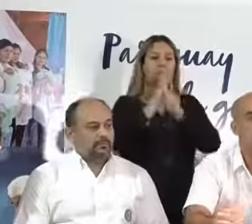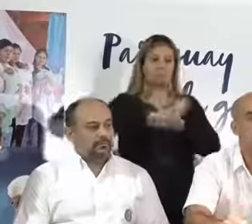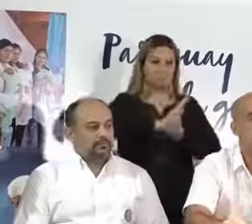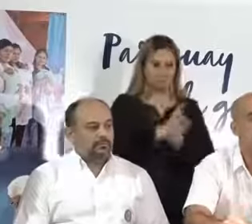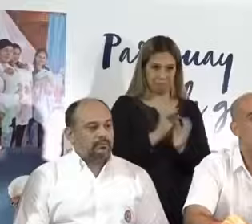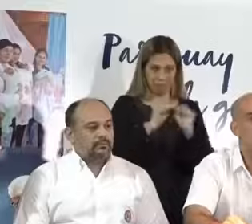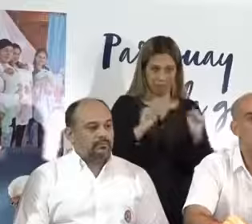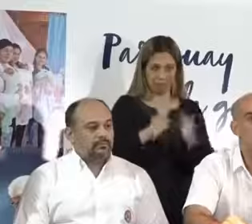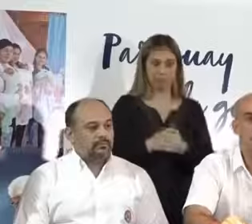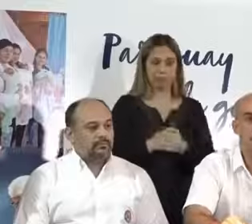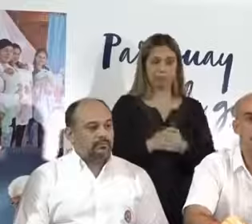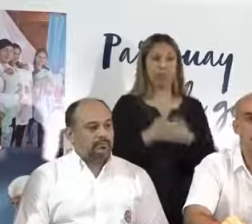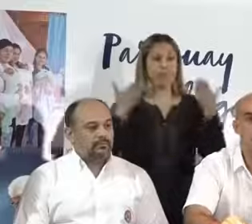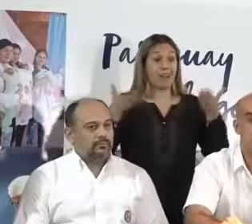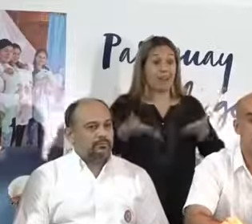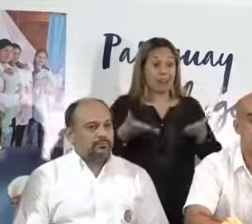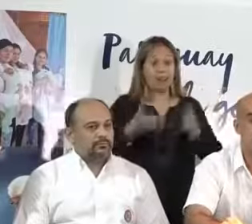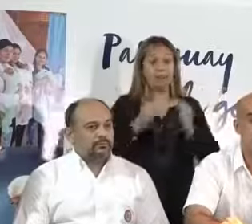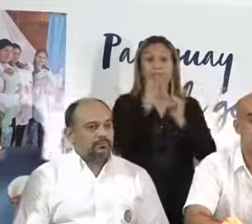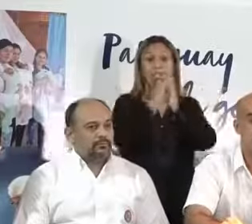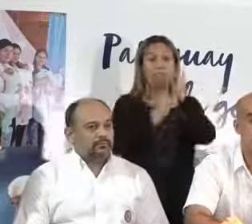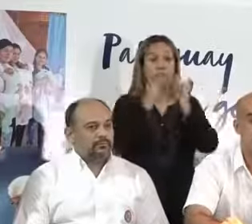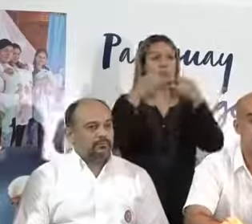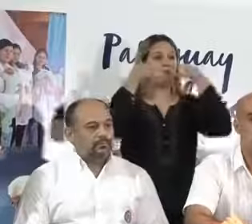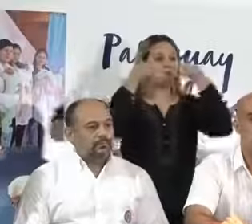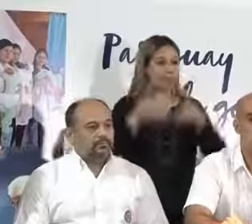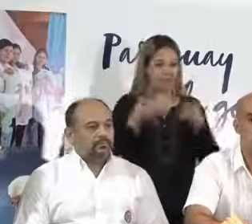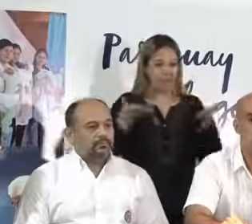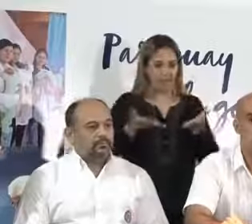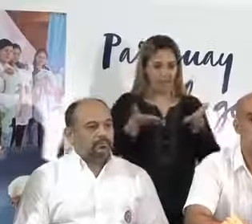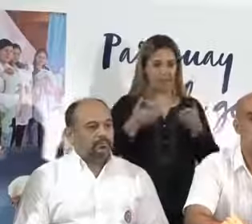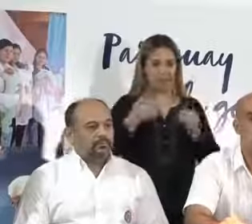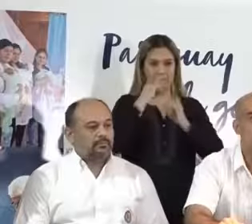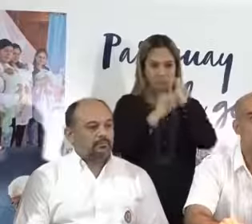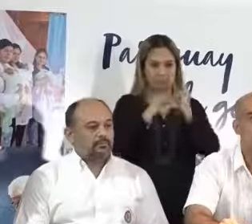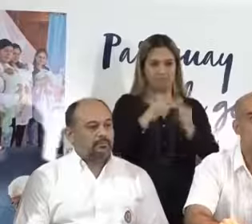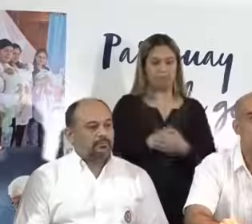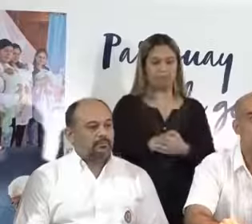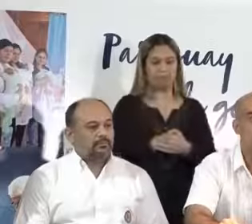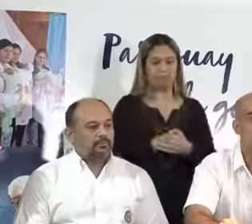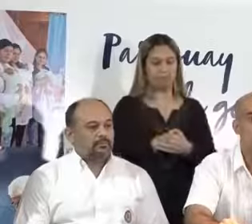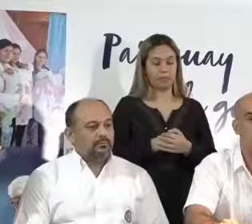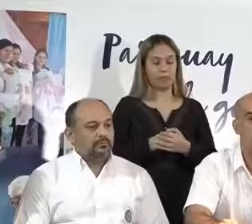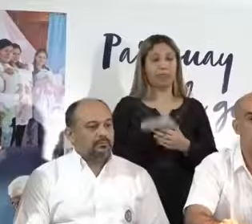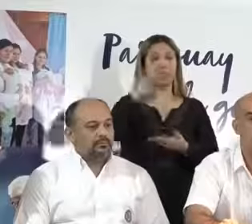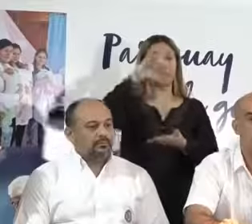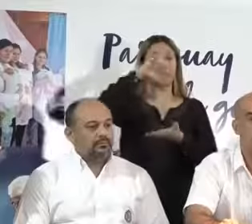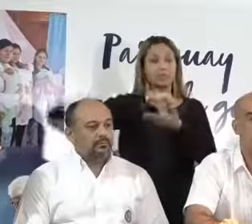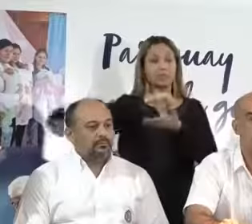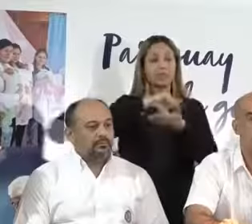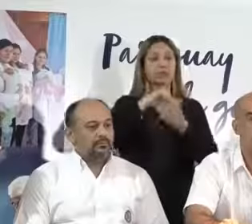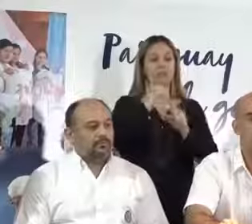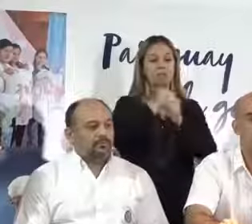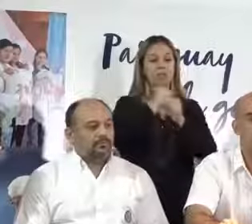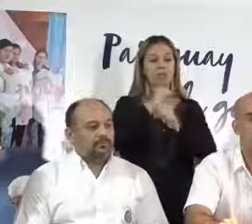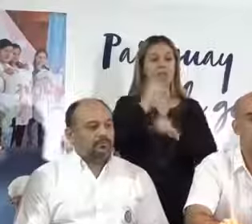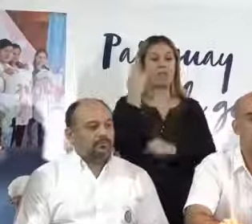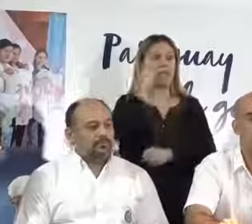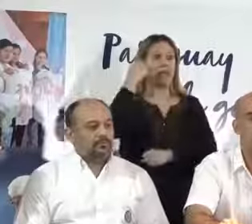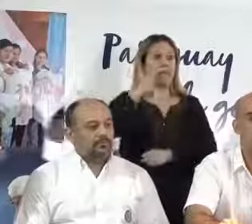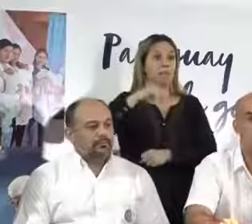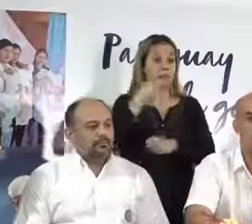que por el momento esta es la información preliminar que podemos darle. El Centro Operativo de Emergencias, que está